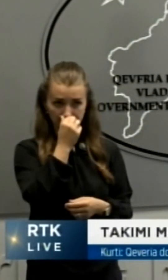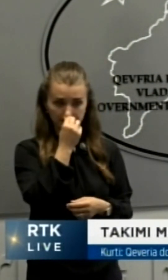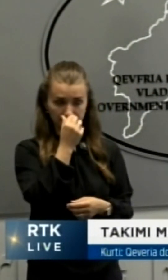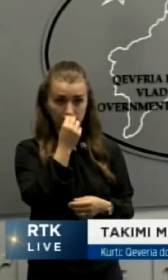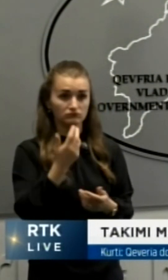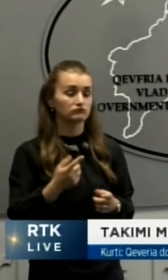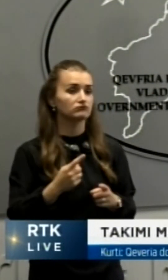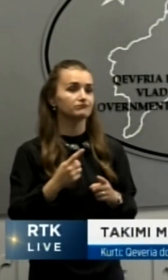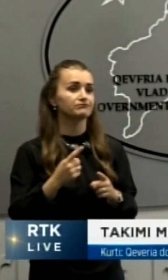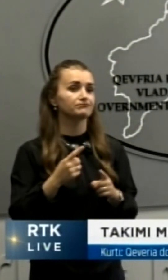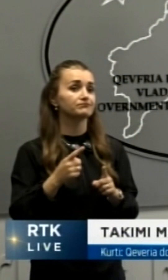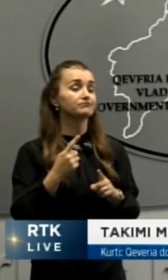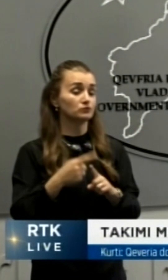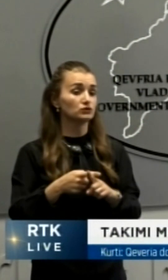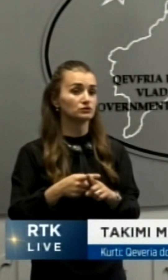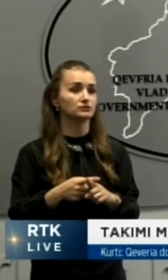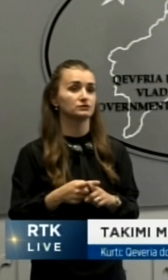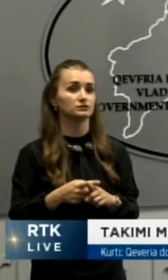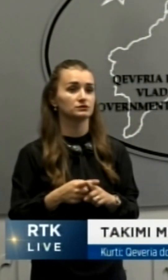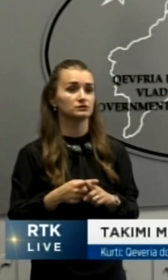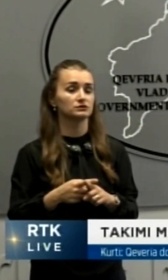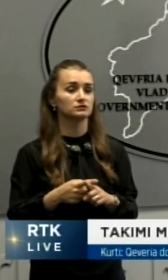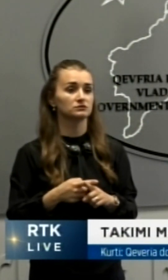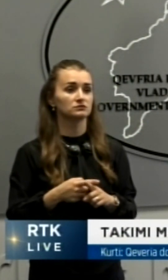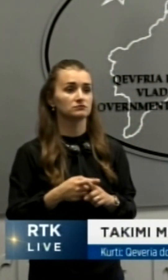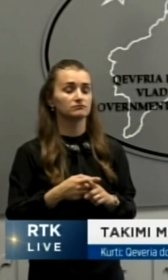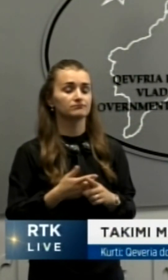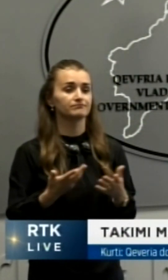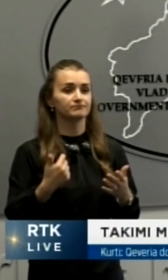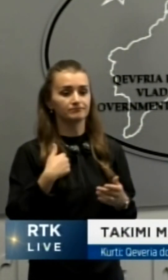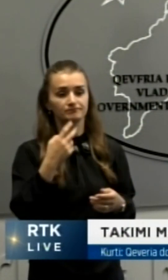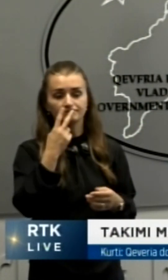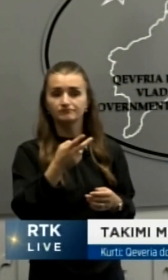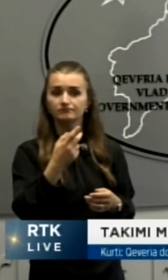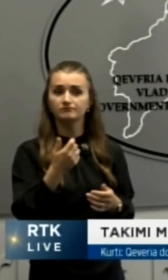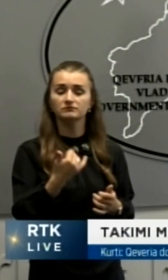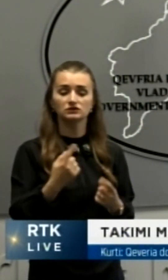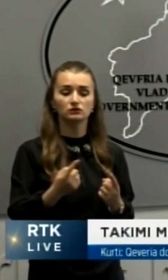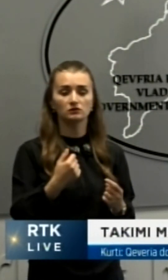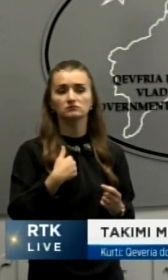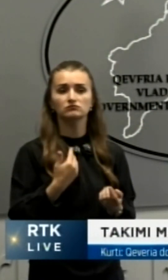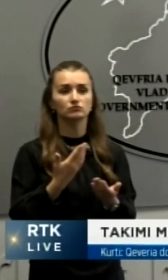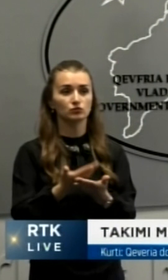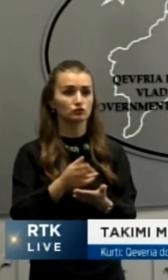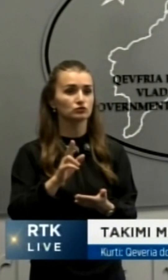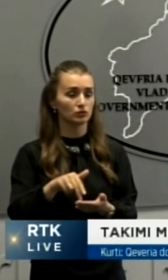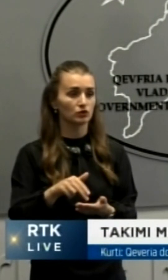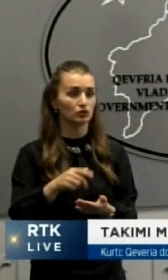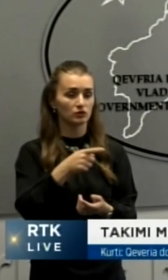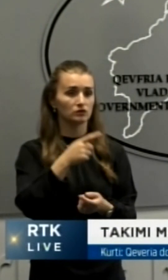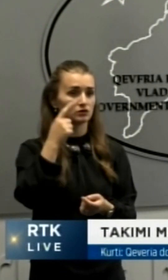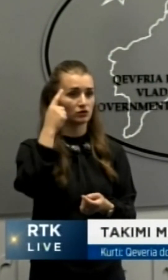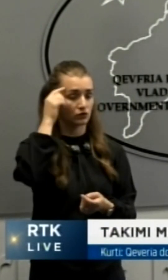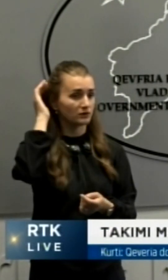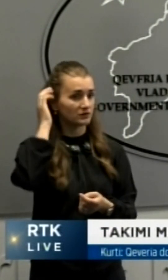dhe duke qenë kështu atëherë krej çfarë unë propozoj është që kryeministri